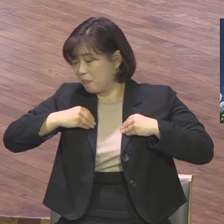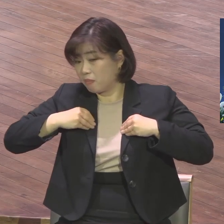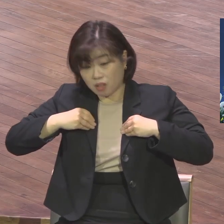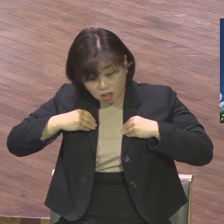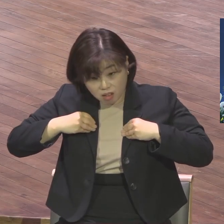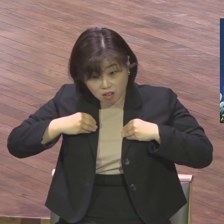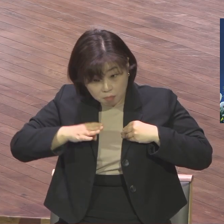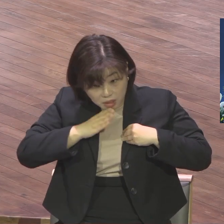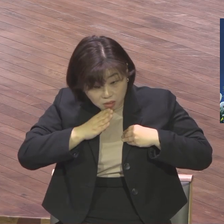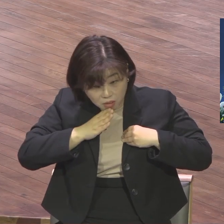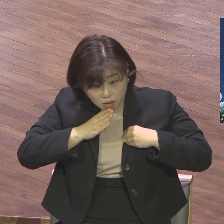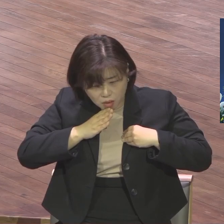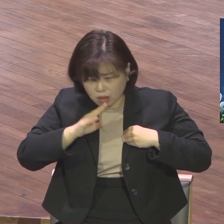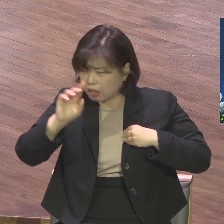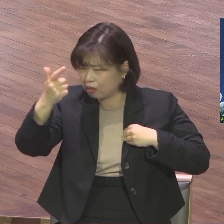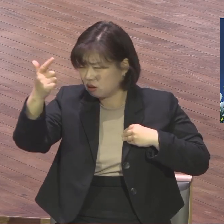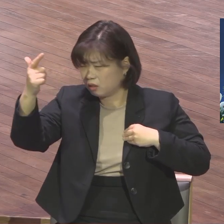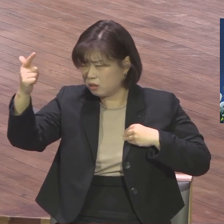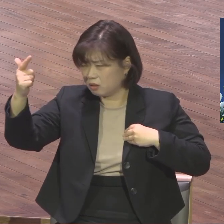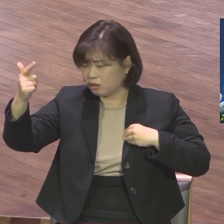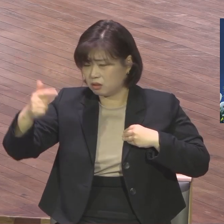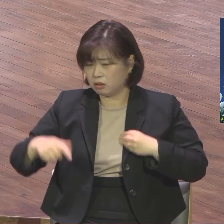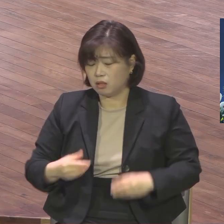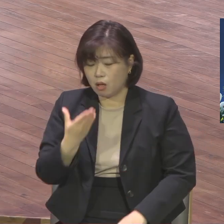권력전도 지구촌에 하나밖에 없는 운동이에요 지금.